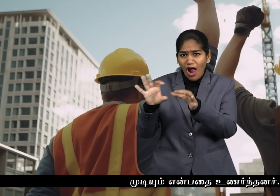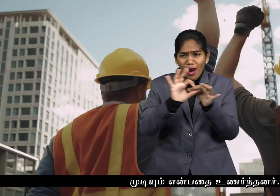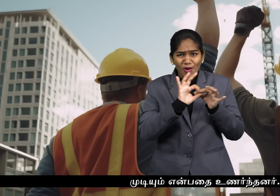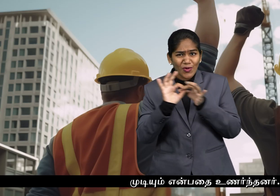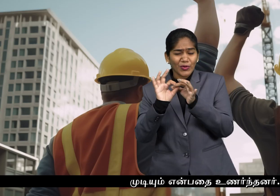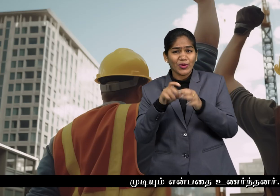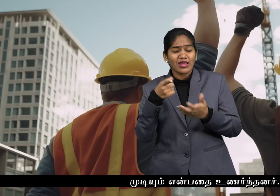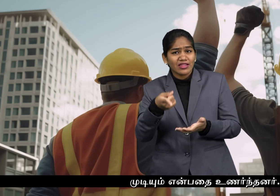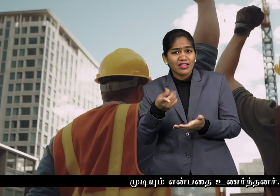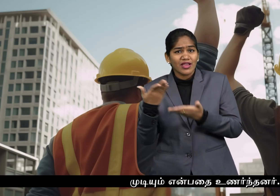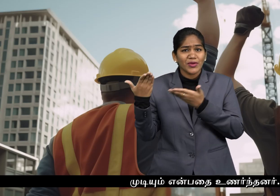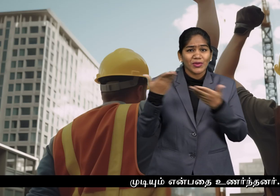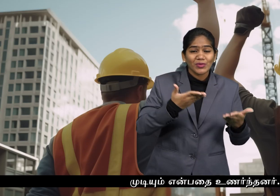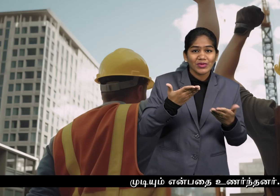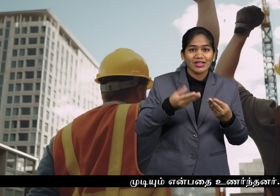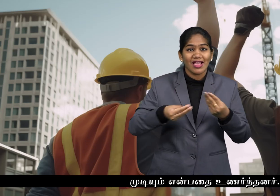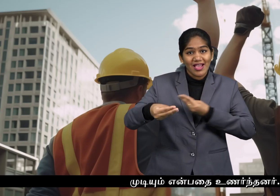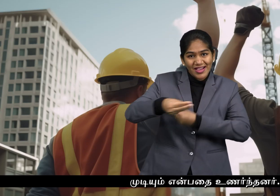என்பதை உணர்ந்தனர்.